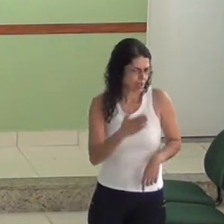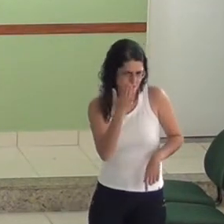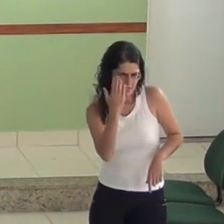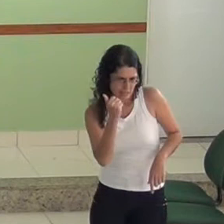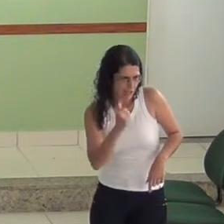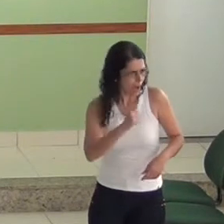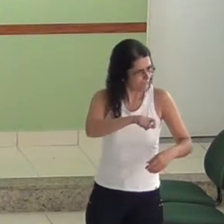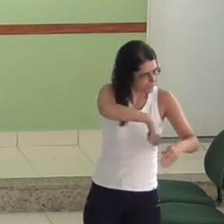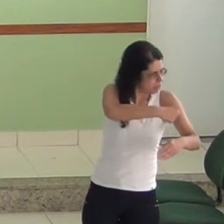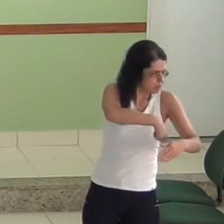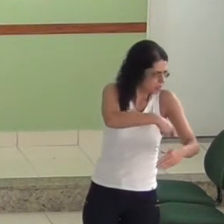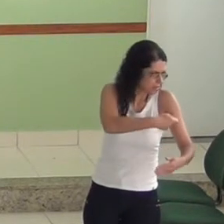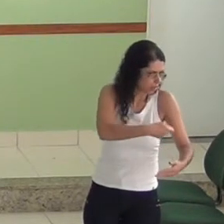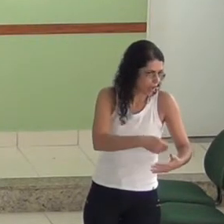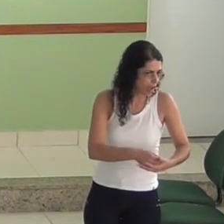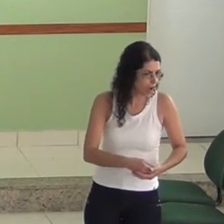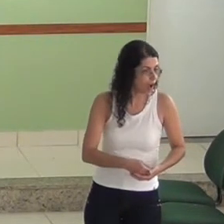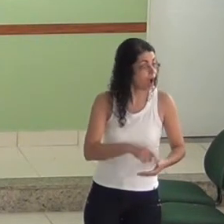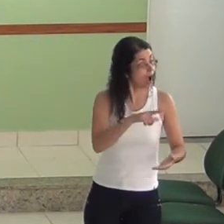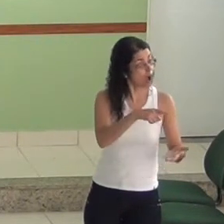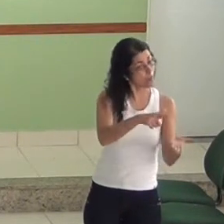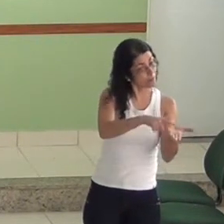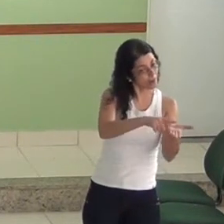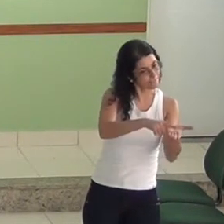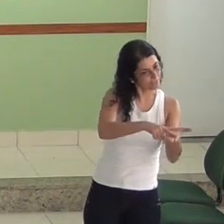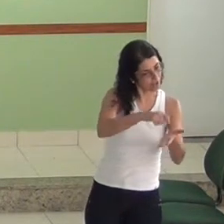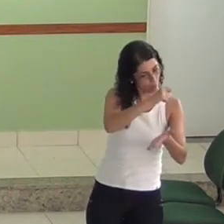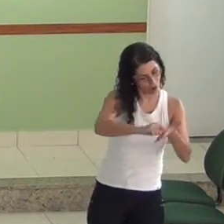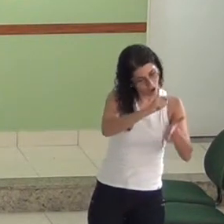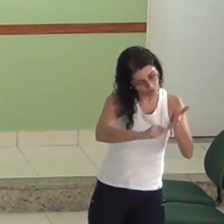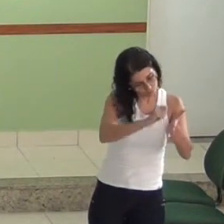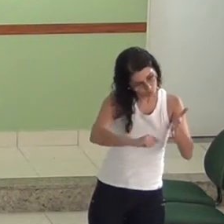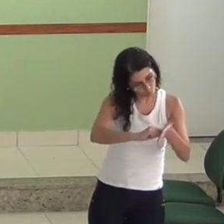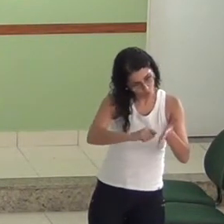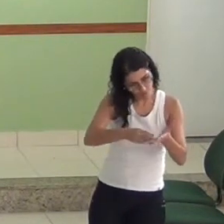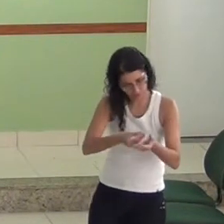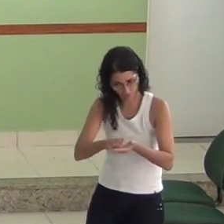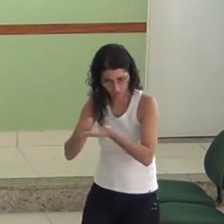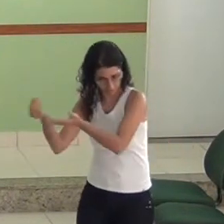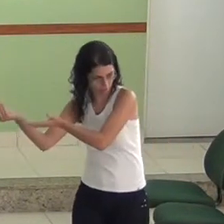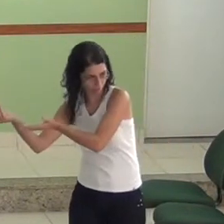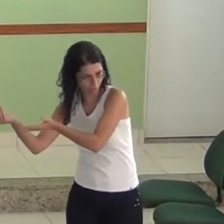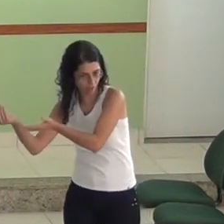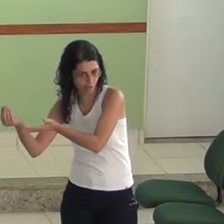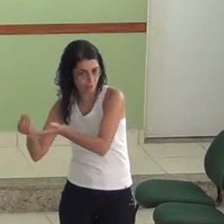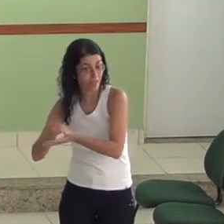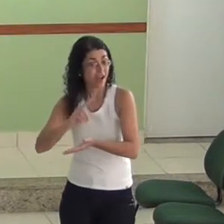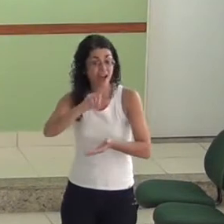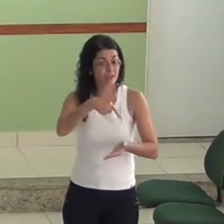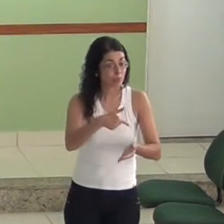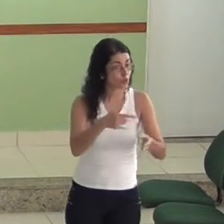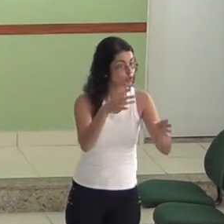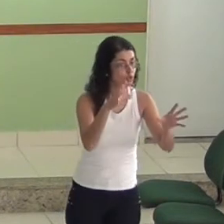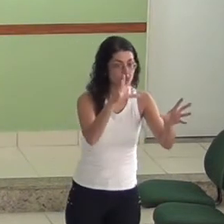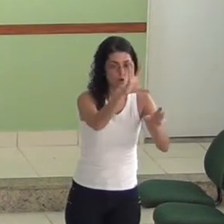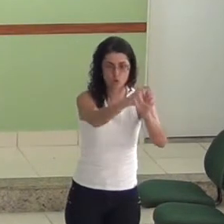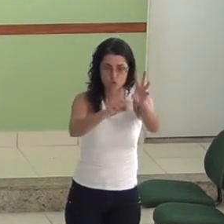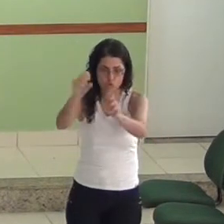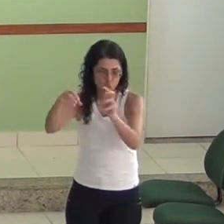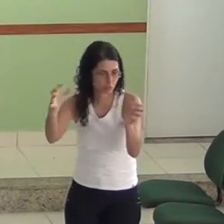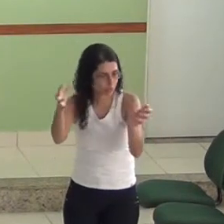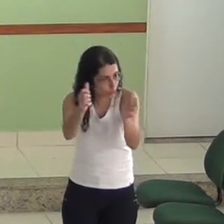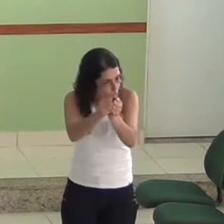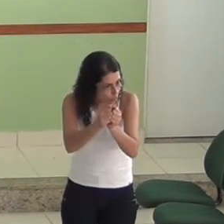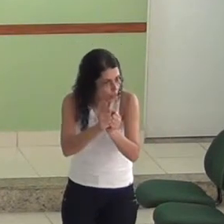um livro. E esse livro a gente vai vender para a gente poder arrecadar aí o que for vendido de livro, vai ser